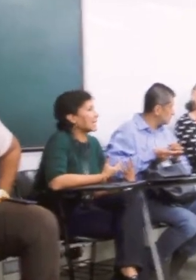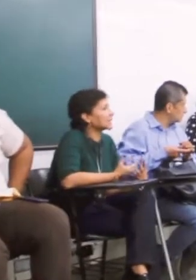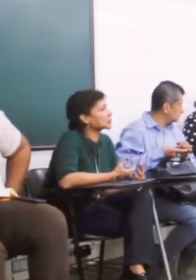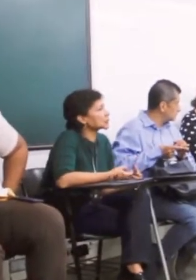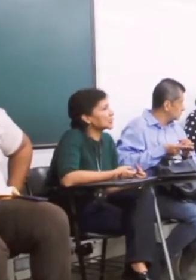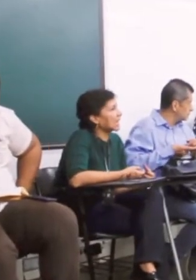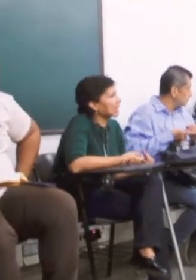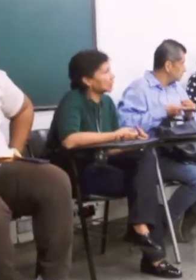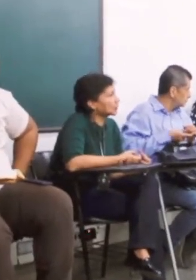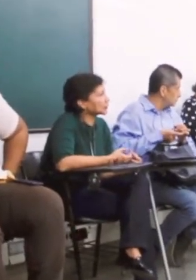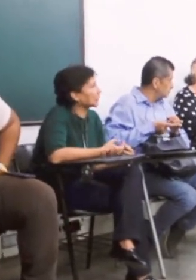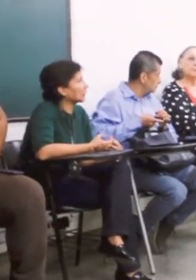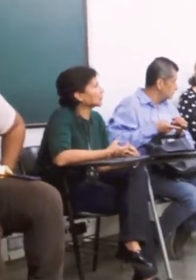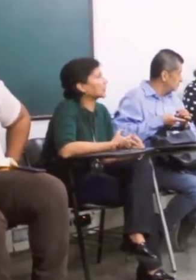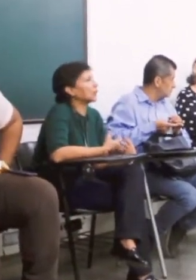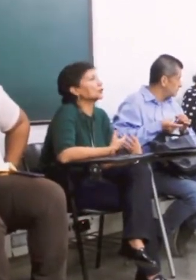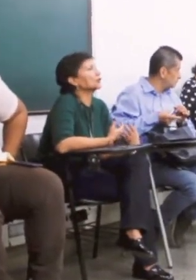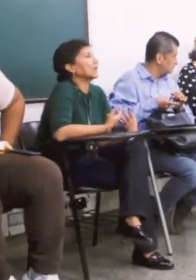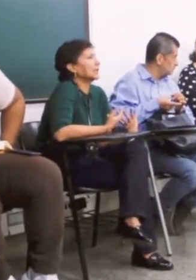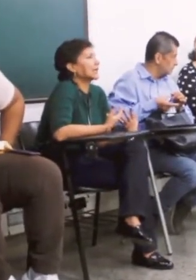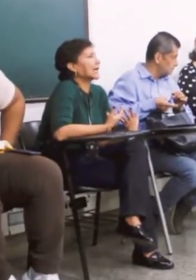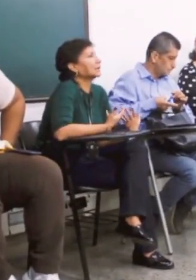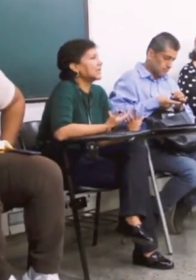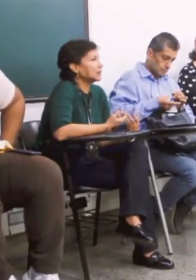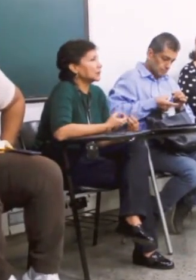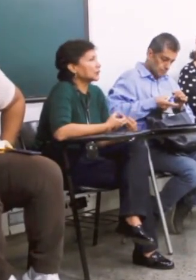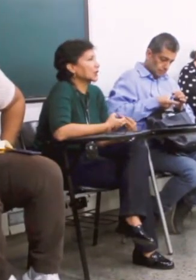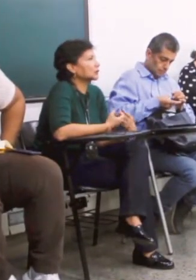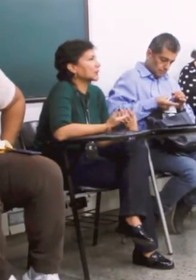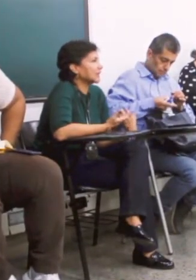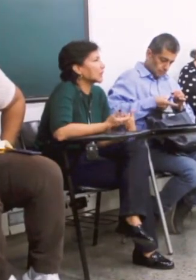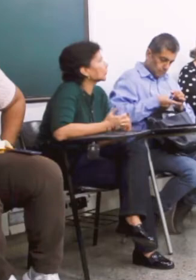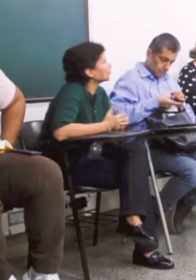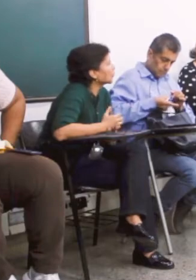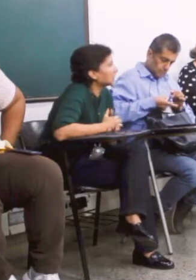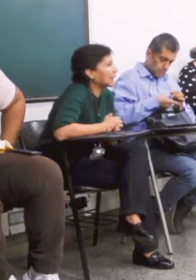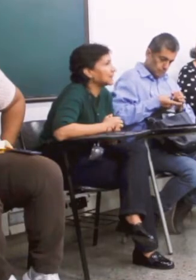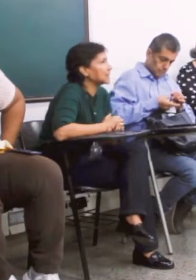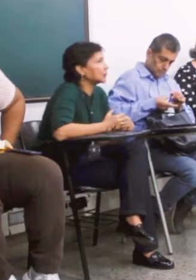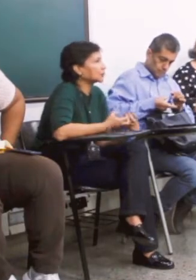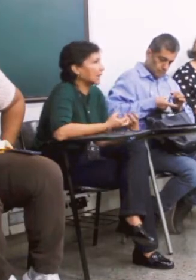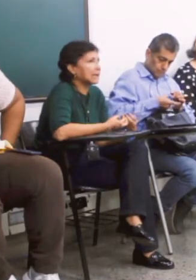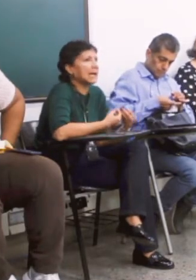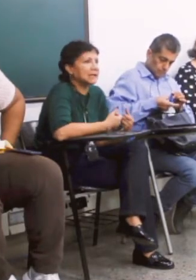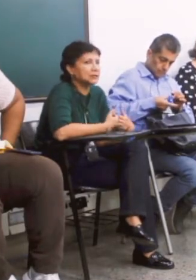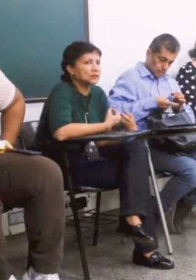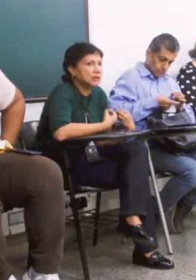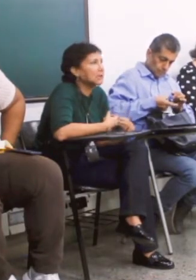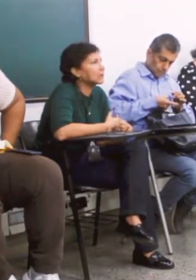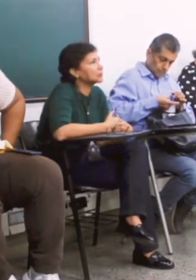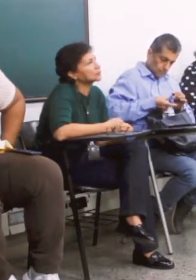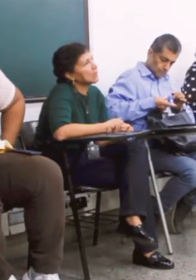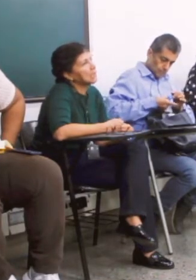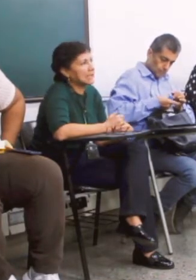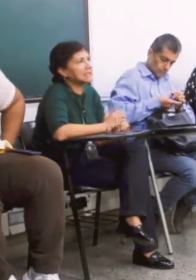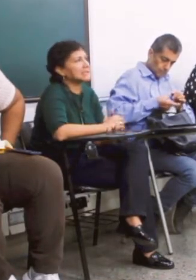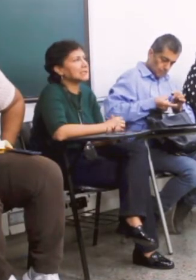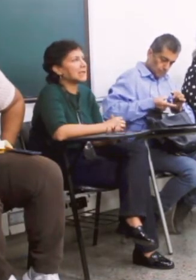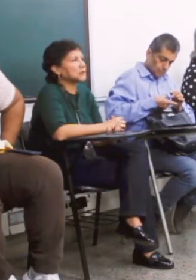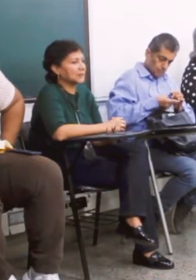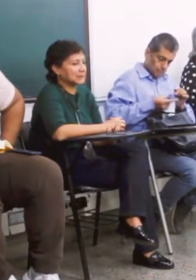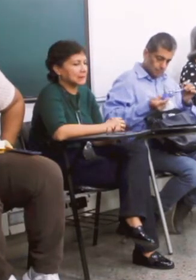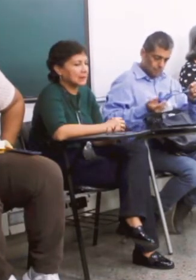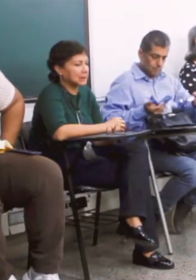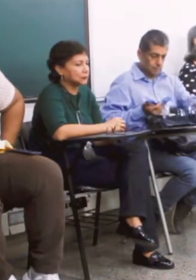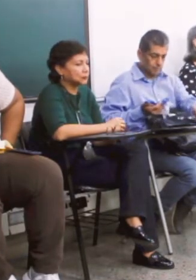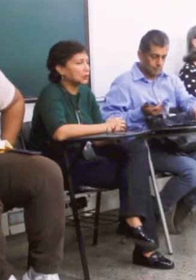que sean estos diálogos los que nos den caminos, los que nos permitan construir caminos e dar esos tejidos que